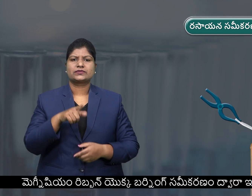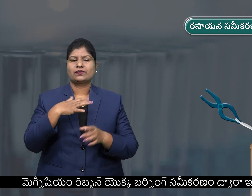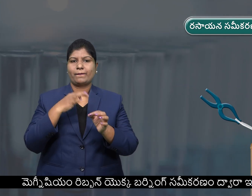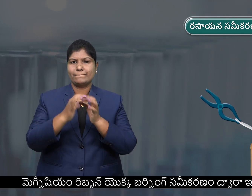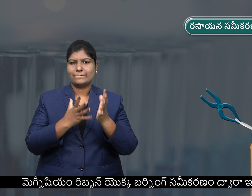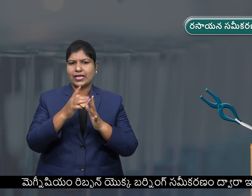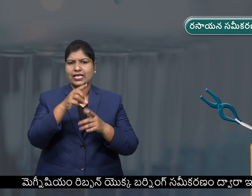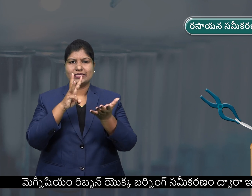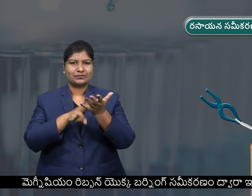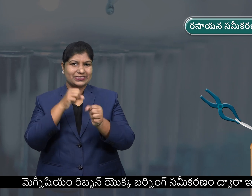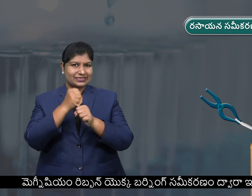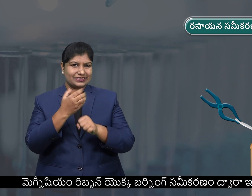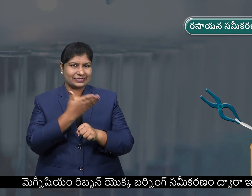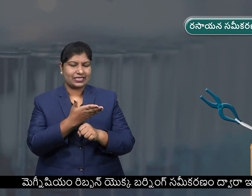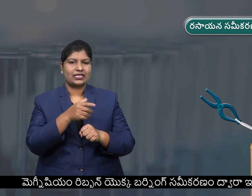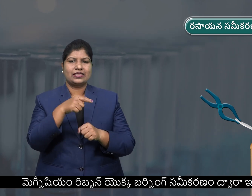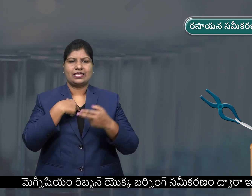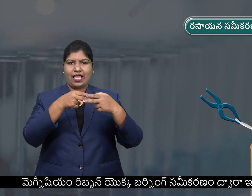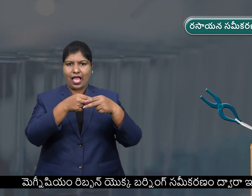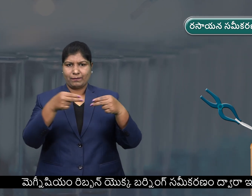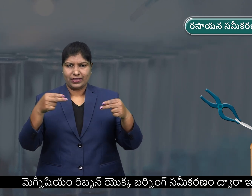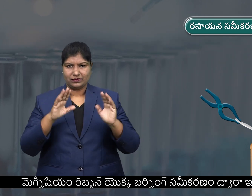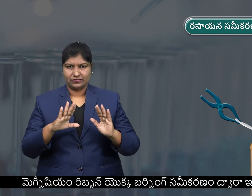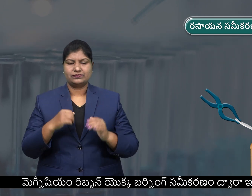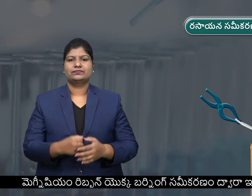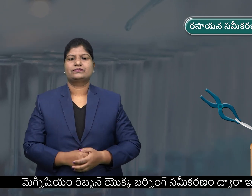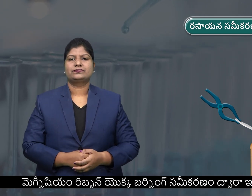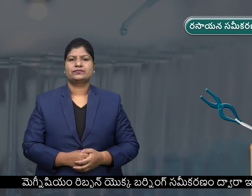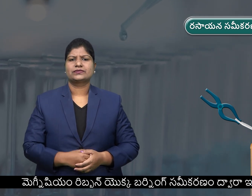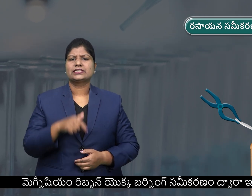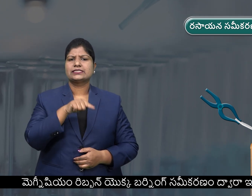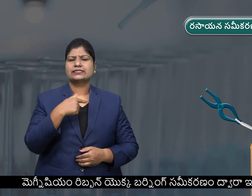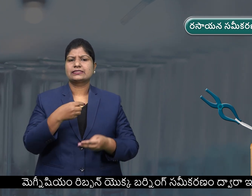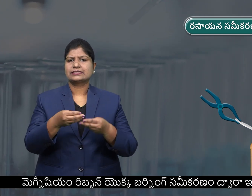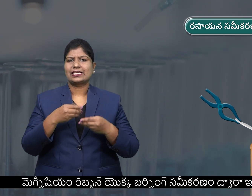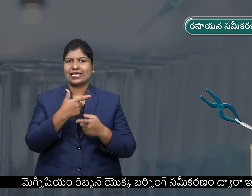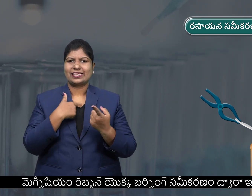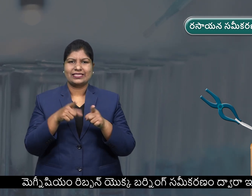మెగ్నీషియం రిబ్బన్ యొక్క బర్నింగ్ సమీకరణం ద్వారా ఇవ్వబడుతుంది.